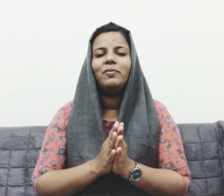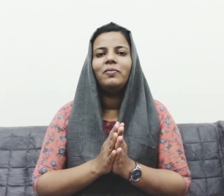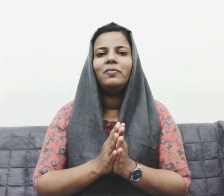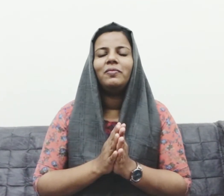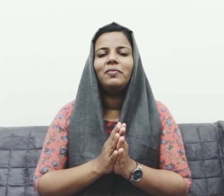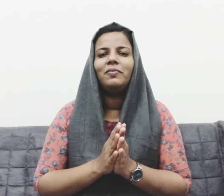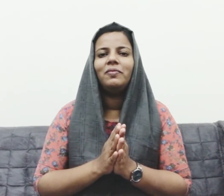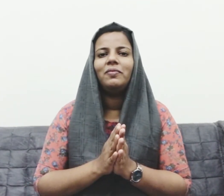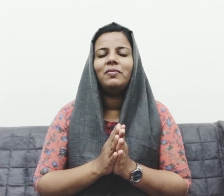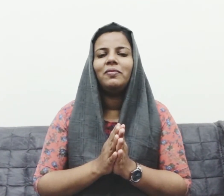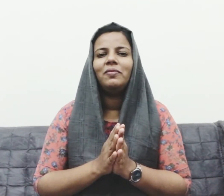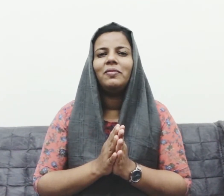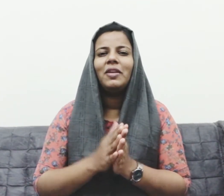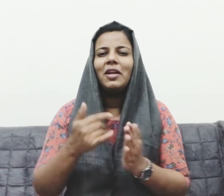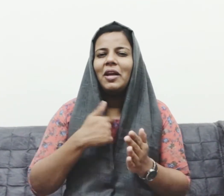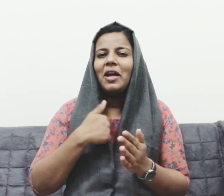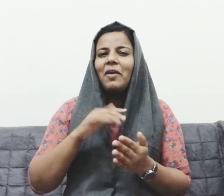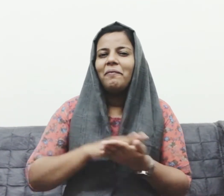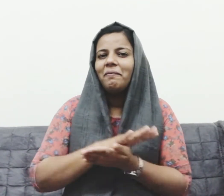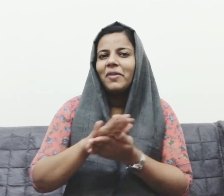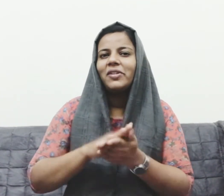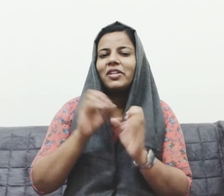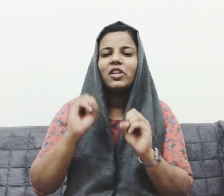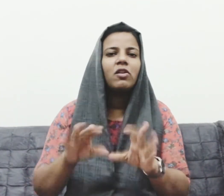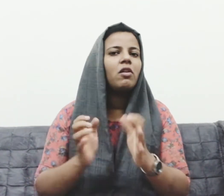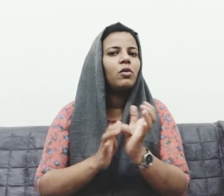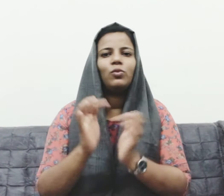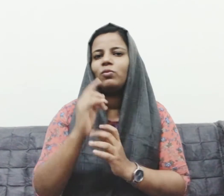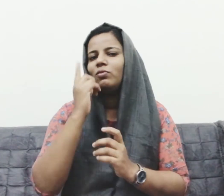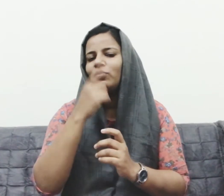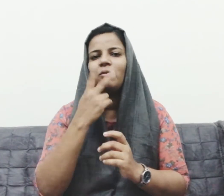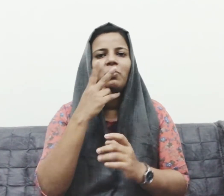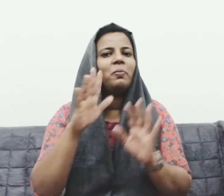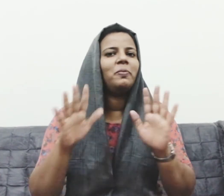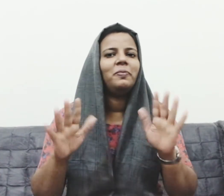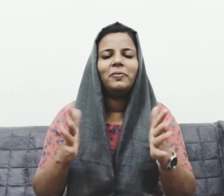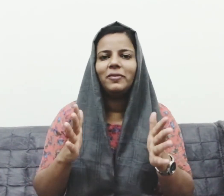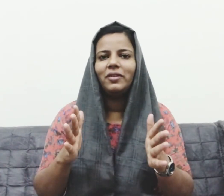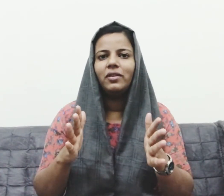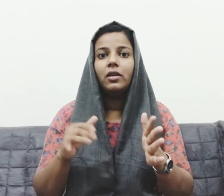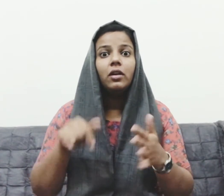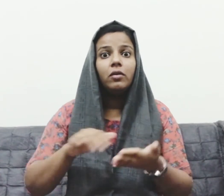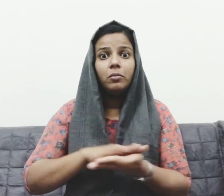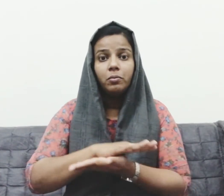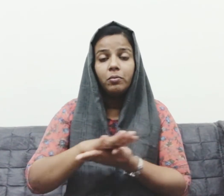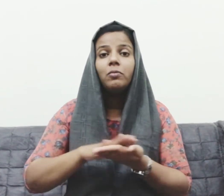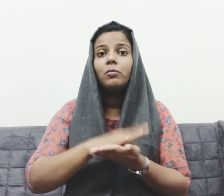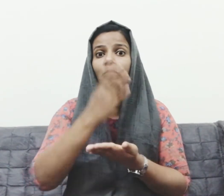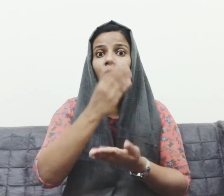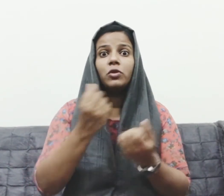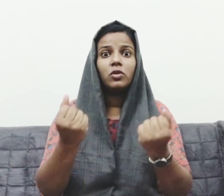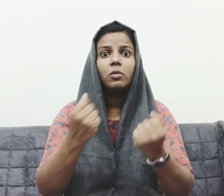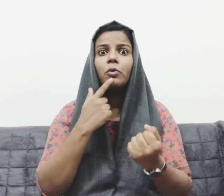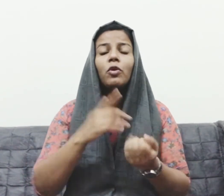വിത്തൗട്ട് വിച്ച് നോ മാൻ ഷാൽ സീ ദ ലോർഡ്. അപ്പം ഇവിടെ പരിശുദ്ധാത്മാവ് നമ്മളോട് ശക്തമായിട്ട് പറയുന്നത്